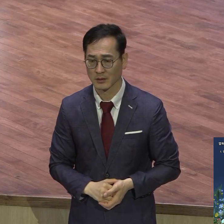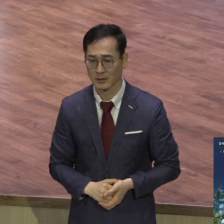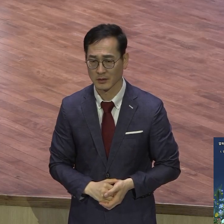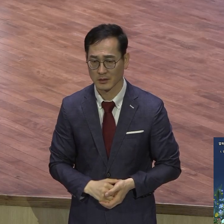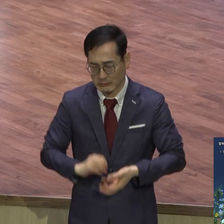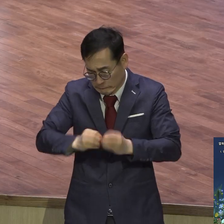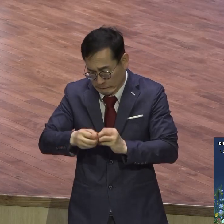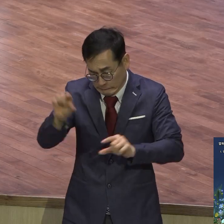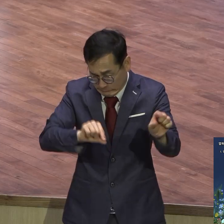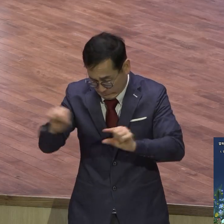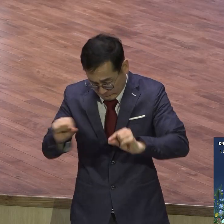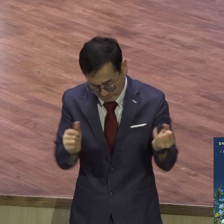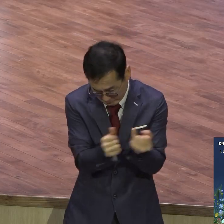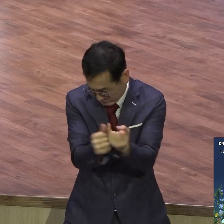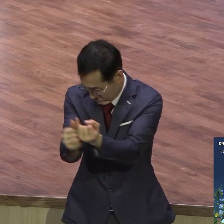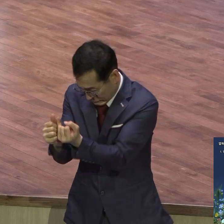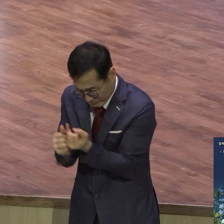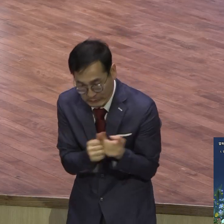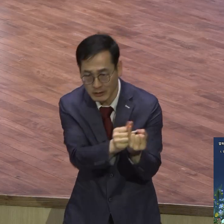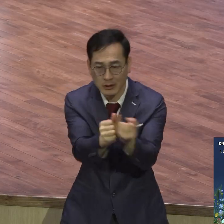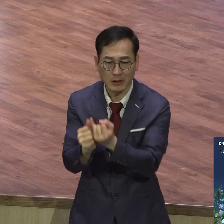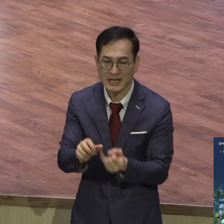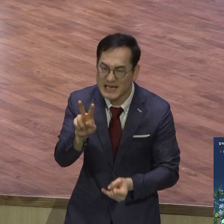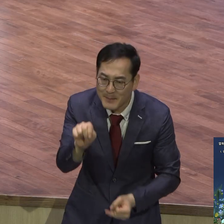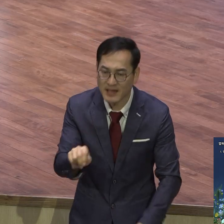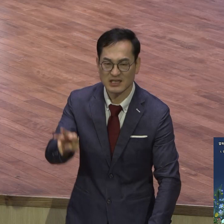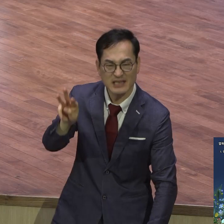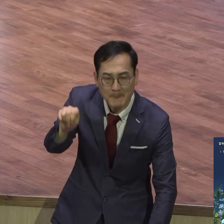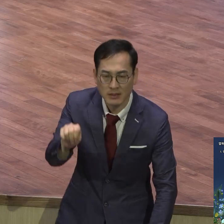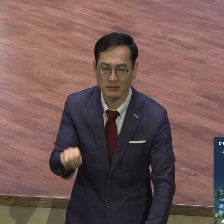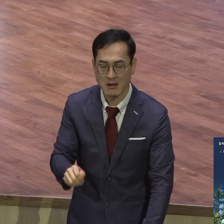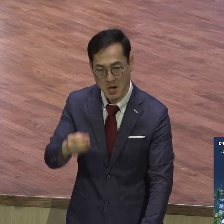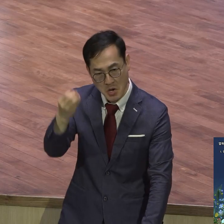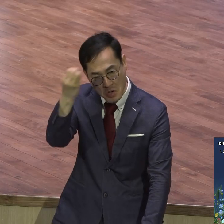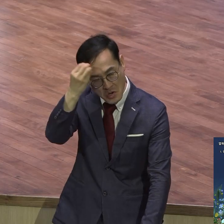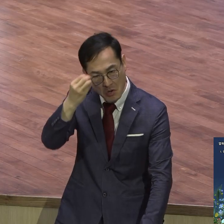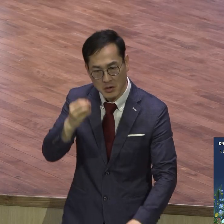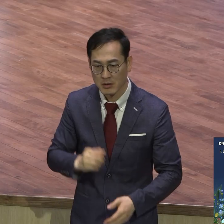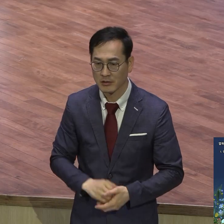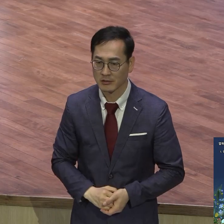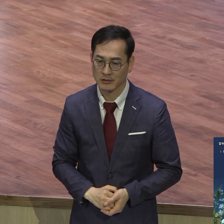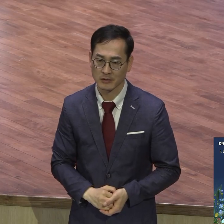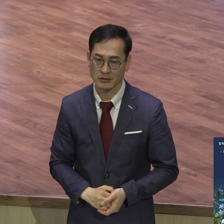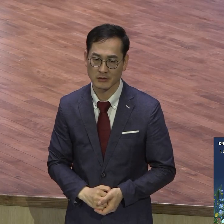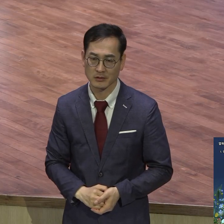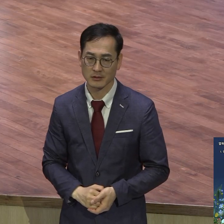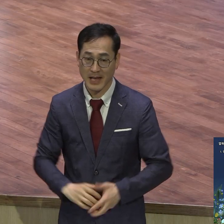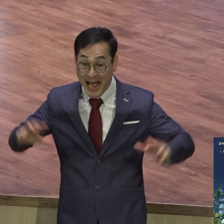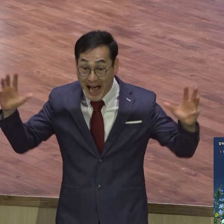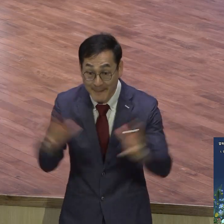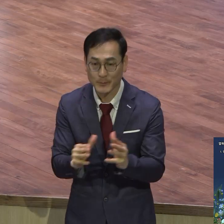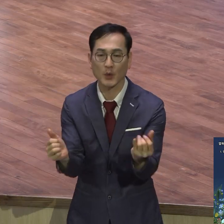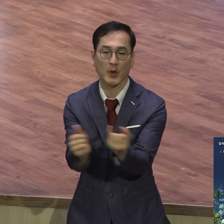해요. 해요. 2만 2만 명 명 한 한 번에 번에 결혼식 결혼식 합동 결혼식